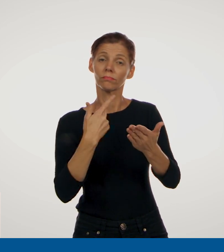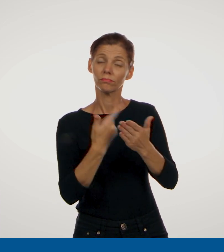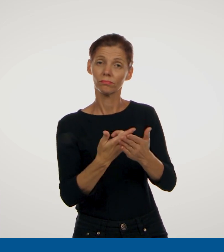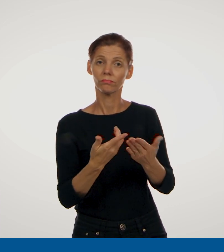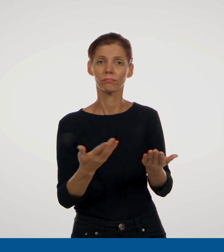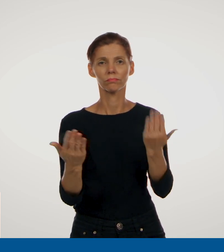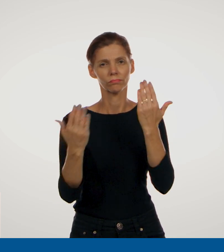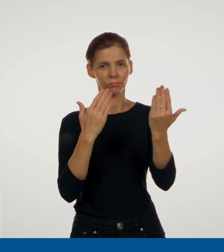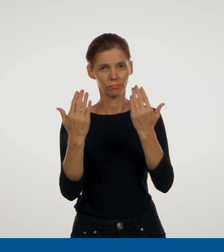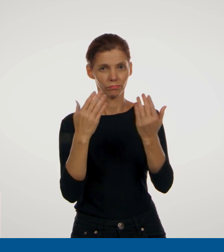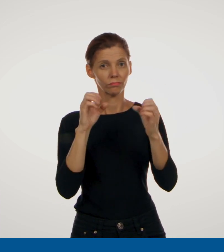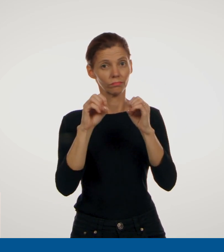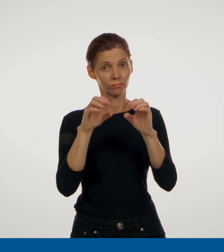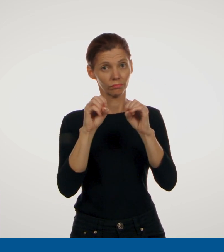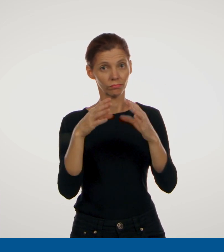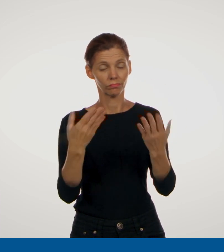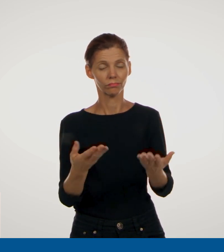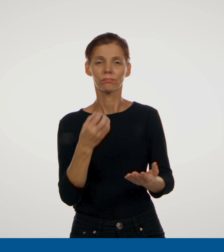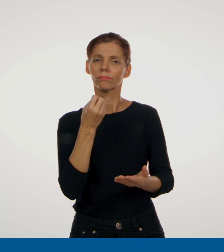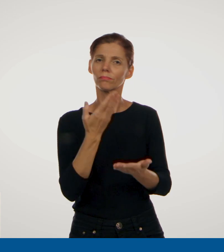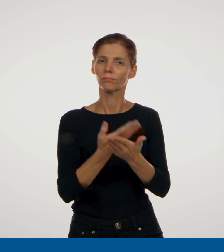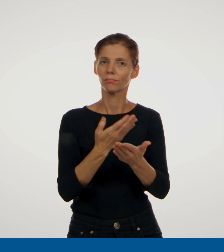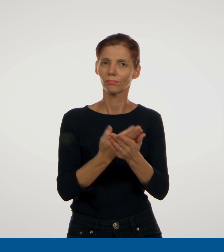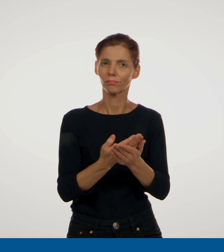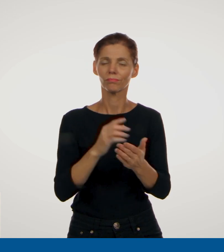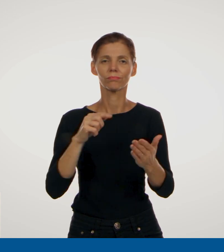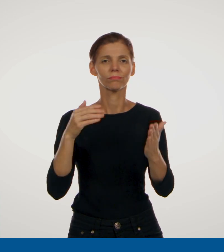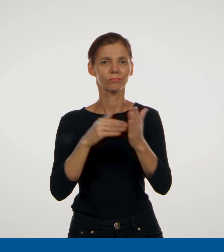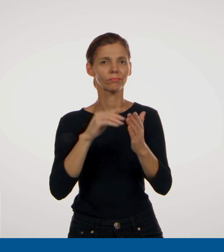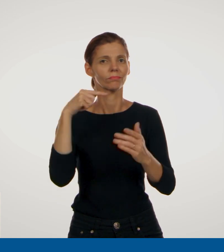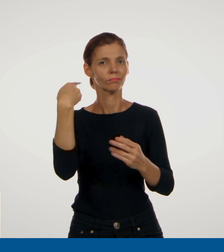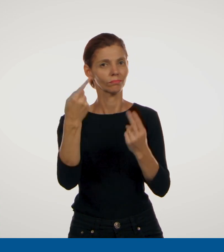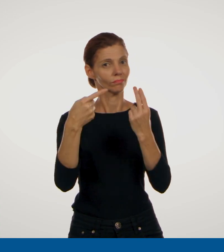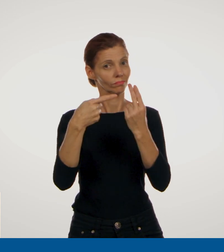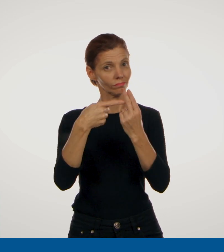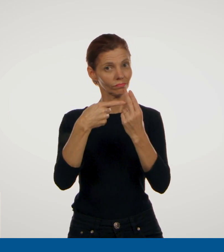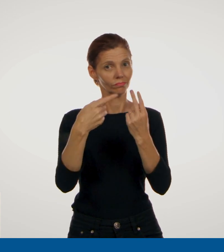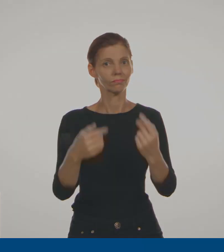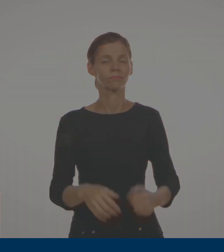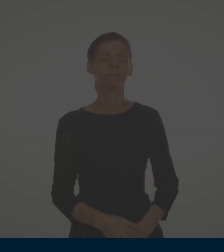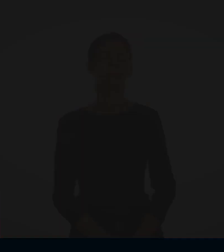seu livro trata da psicologia da educação. Bons estudos e até a próxima unidade!